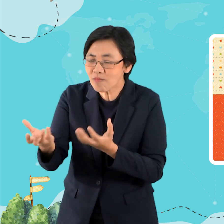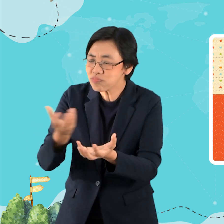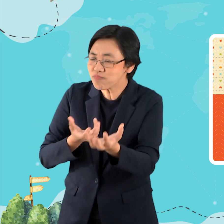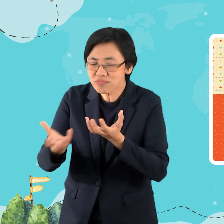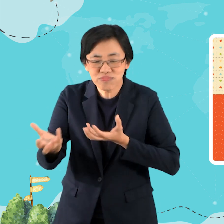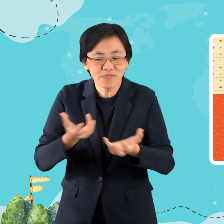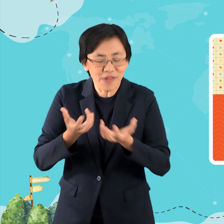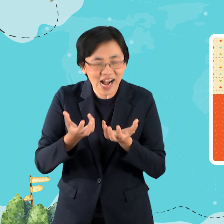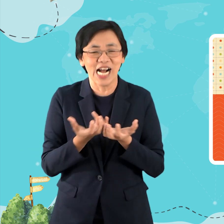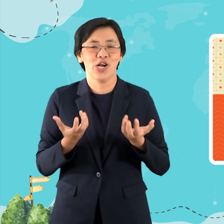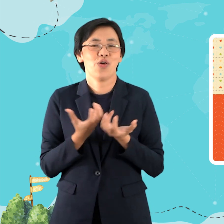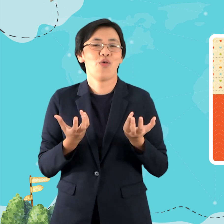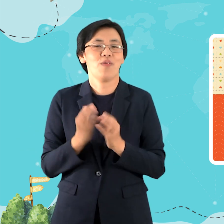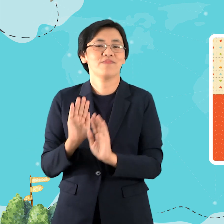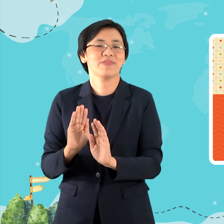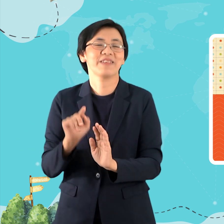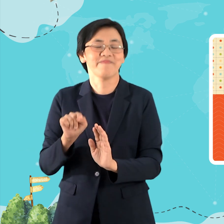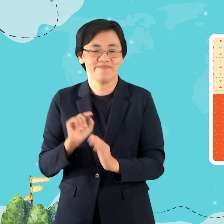ๆด้วย